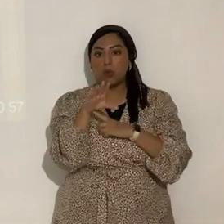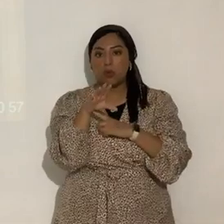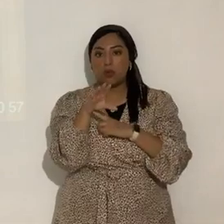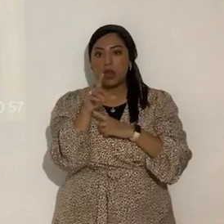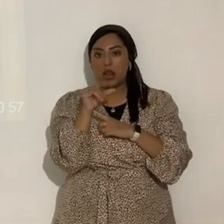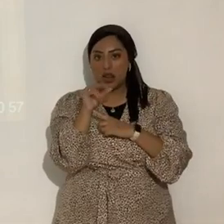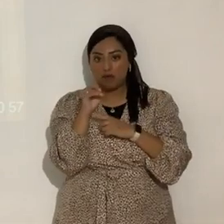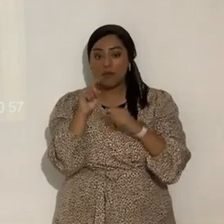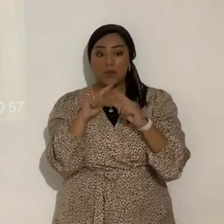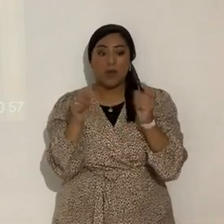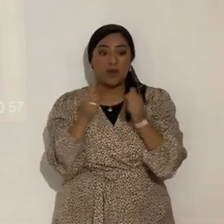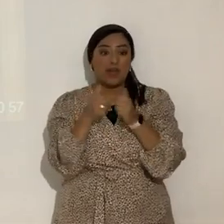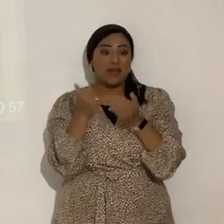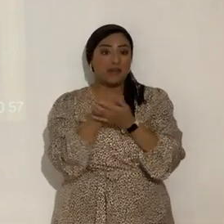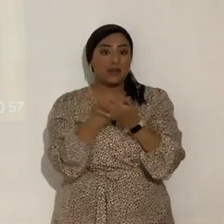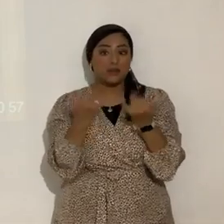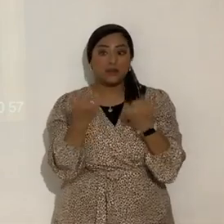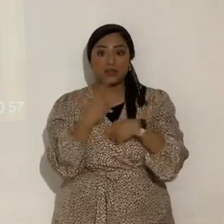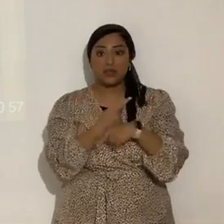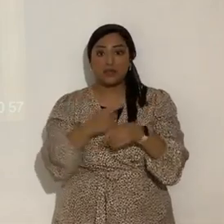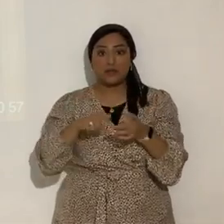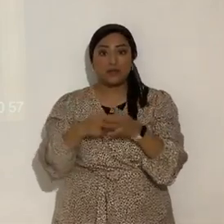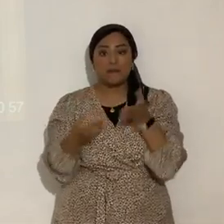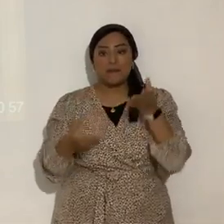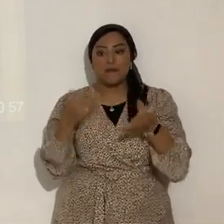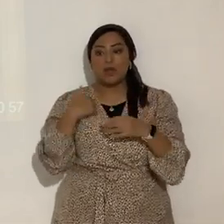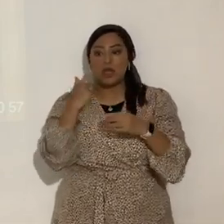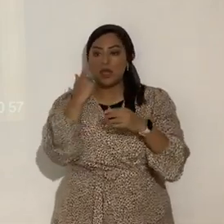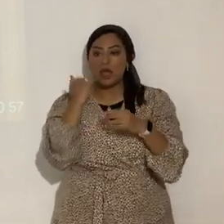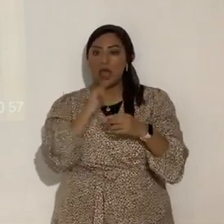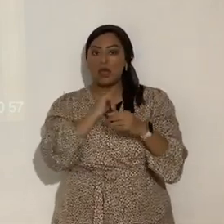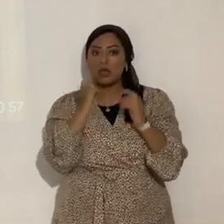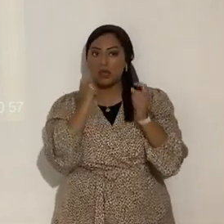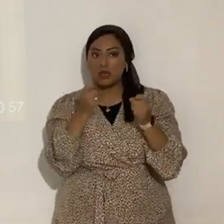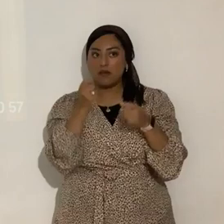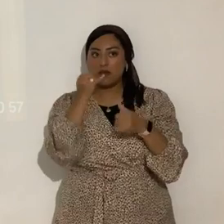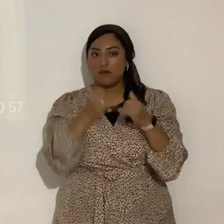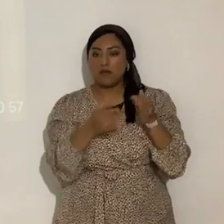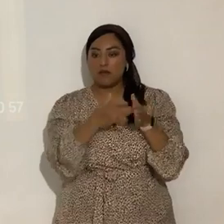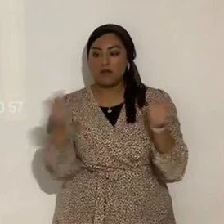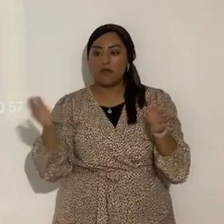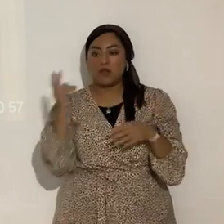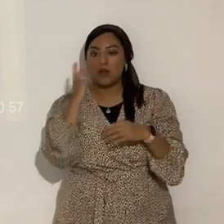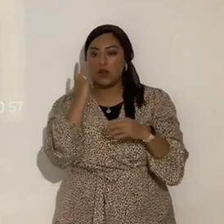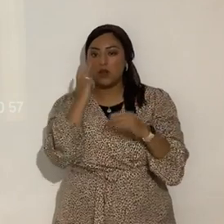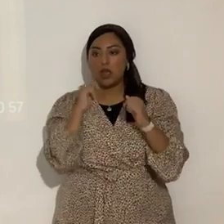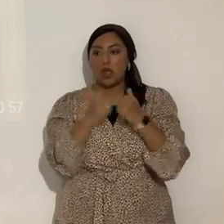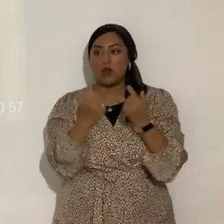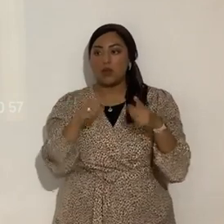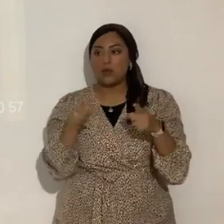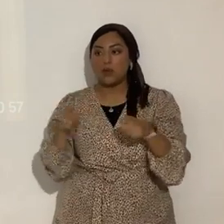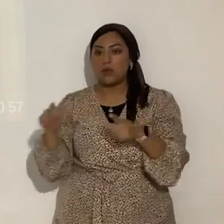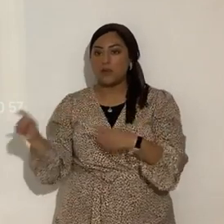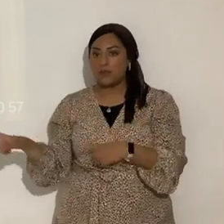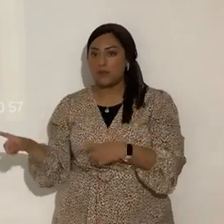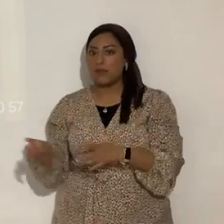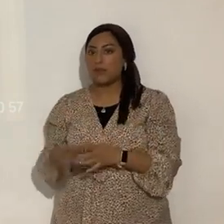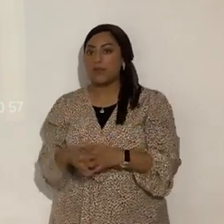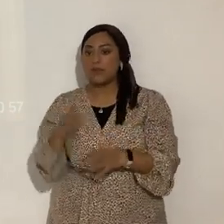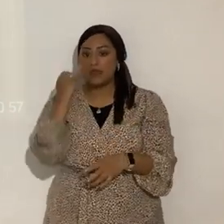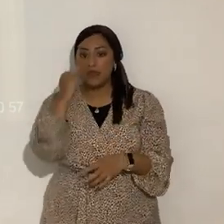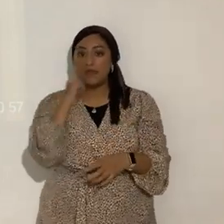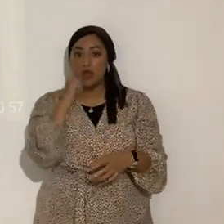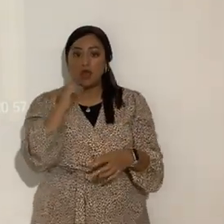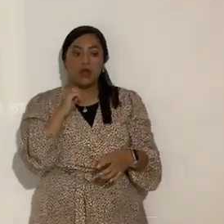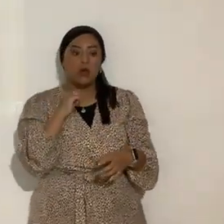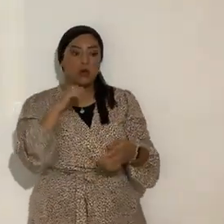transmisión, pero con todo lo que ya empezó hoy, puede ser que si yo dé una recta final o según cómo se vayan dando las cosas, si no estudiaremos como